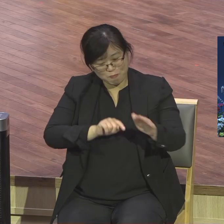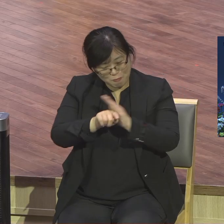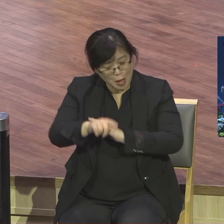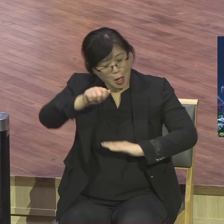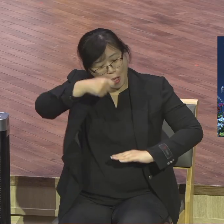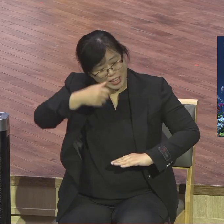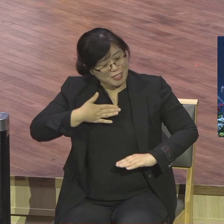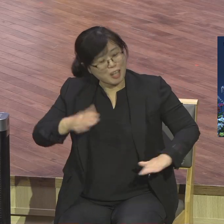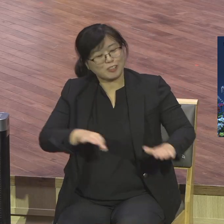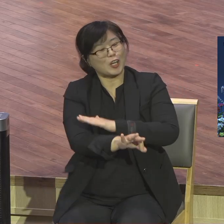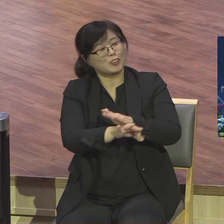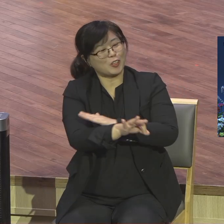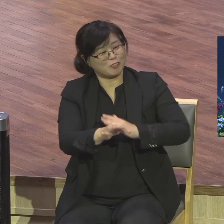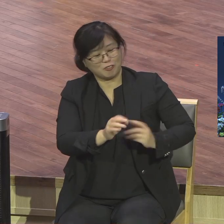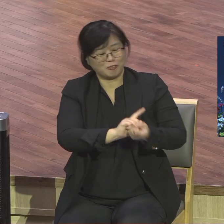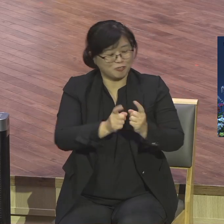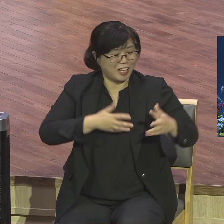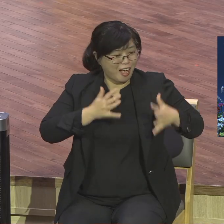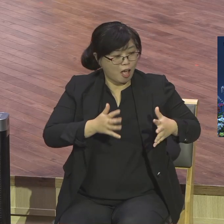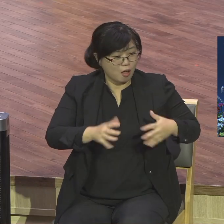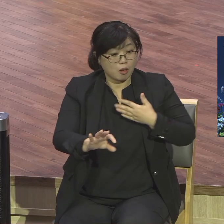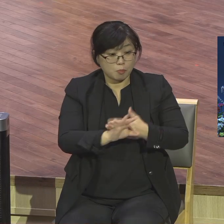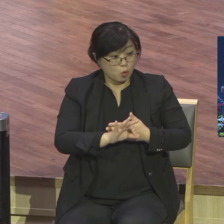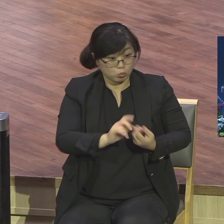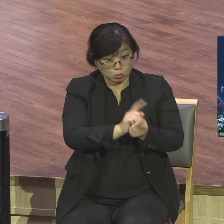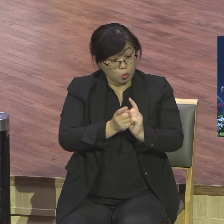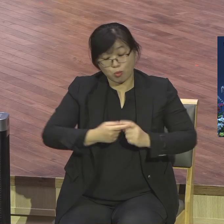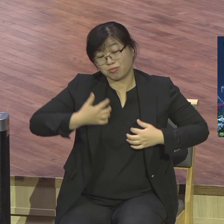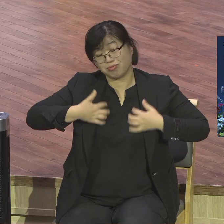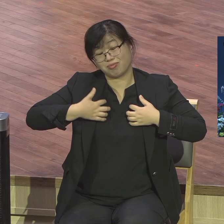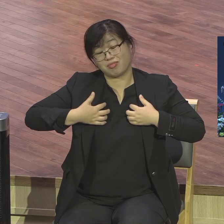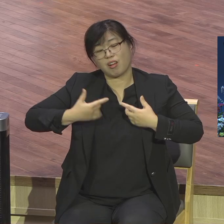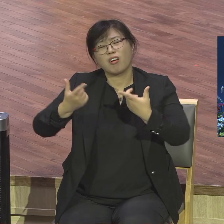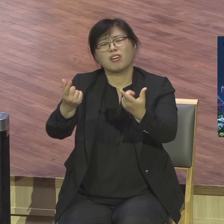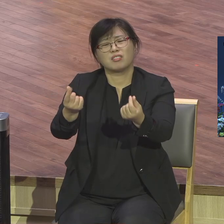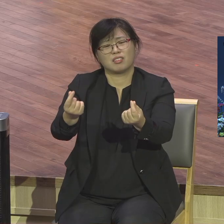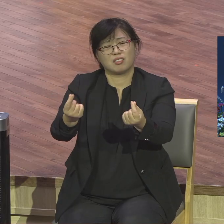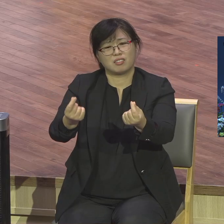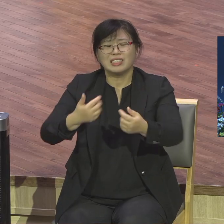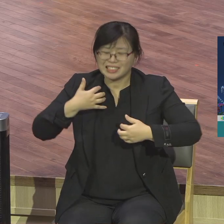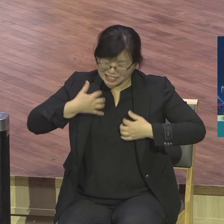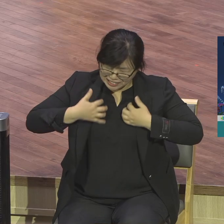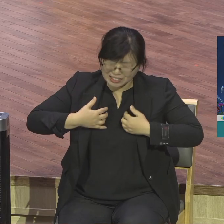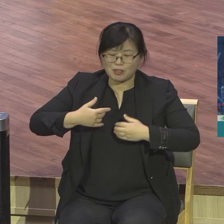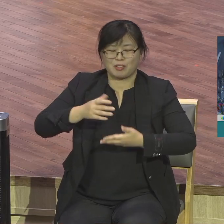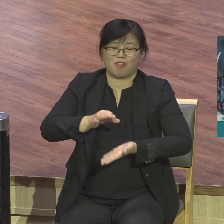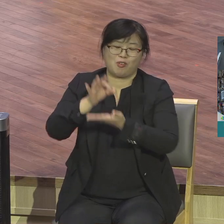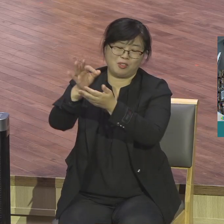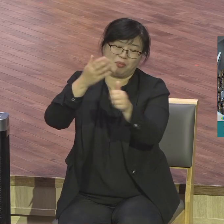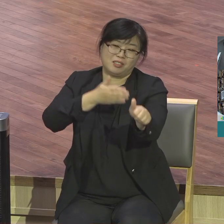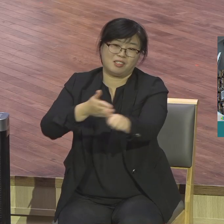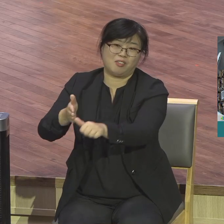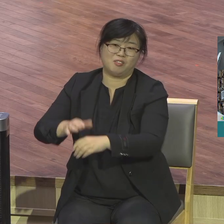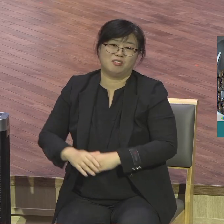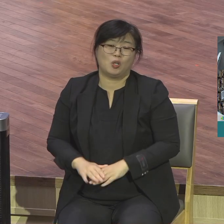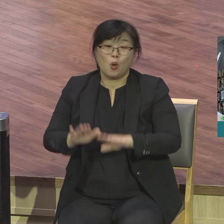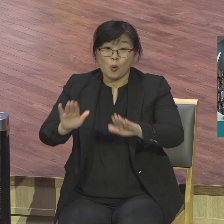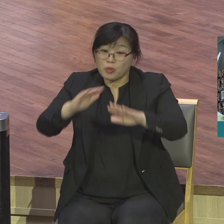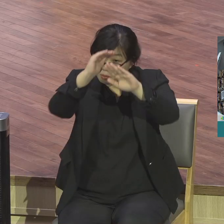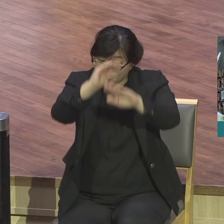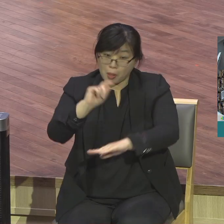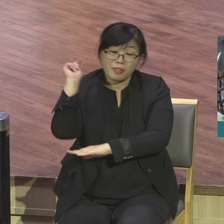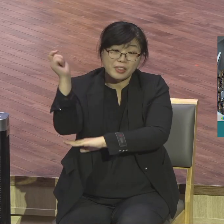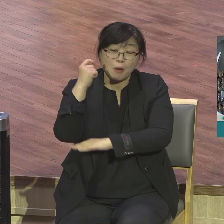자원해서 하나님께 드리면서 따위세이 이런 고백합니다 나와 내 백성이 무엇이기에